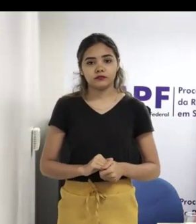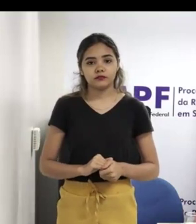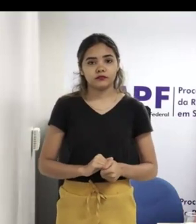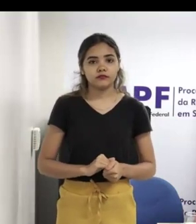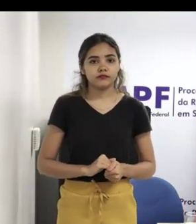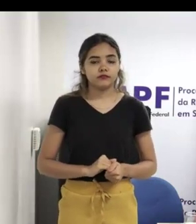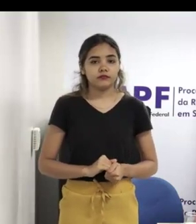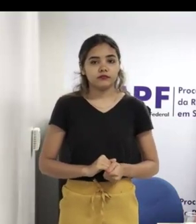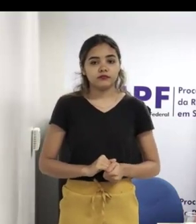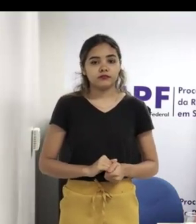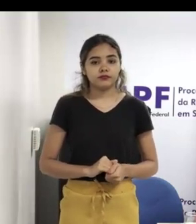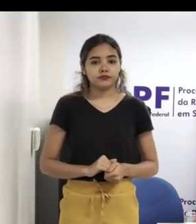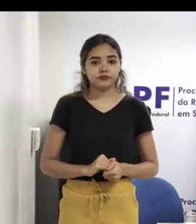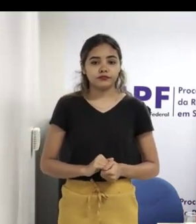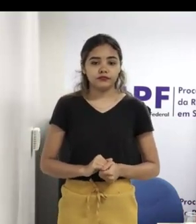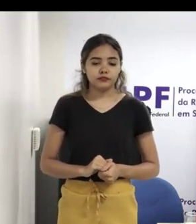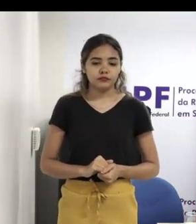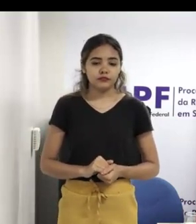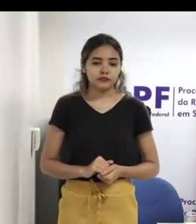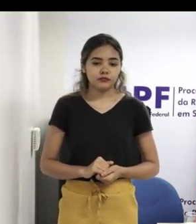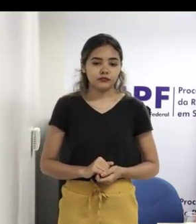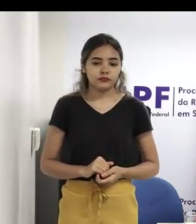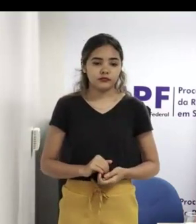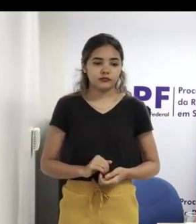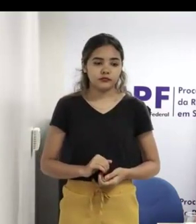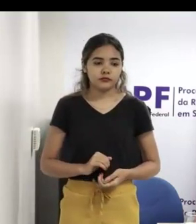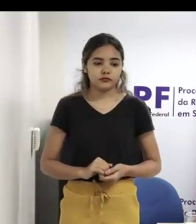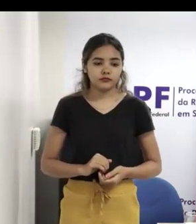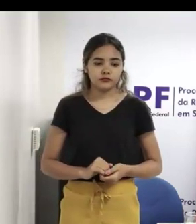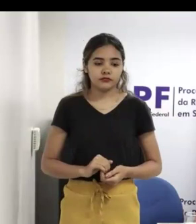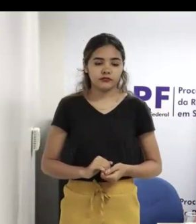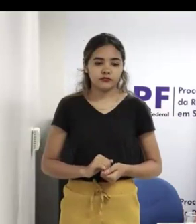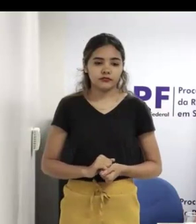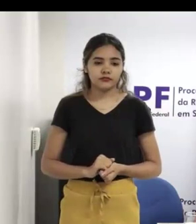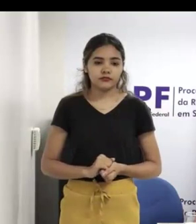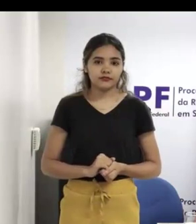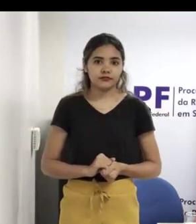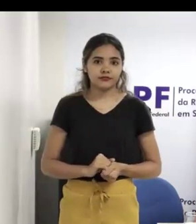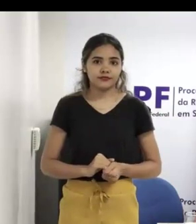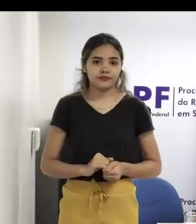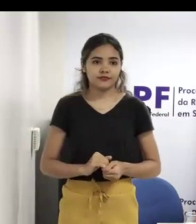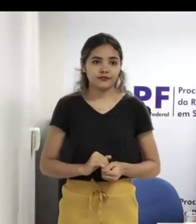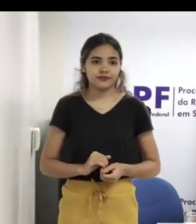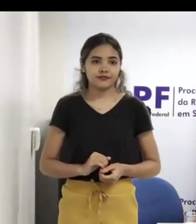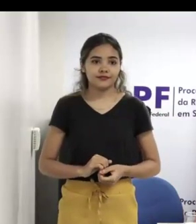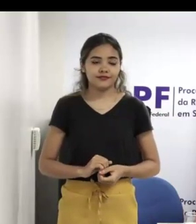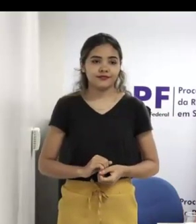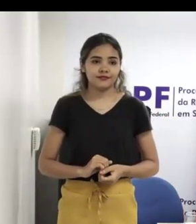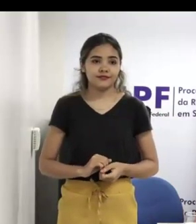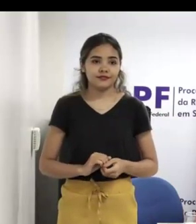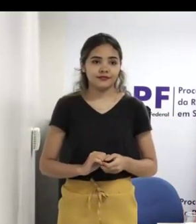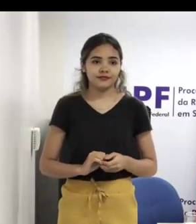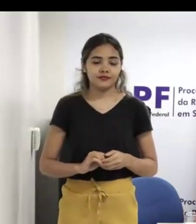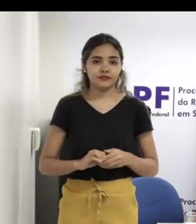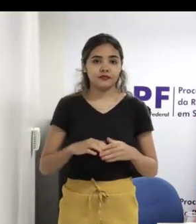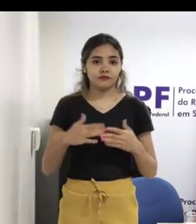no abuso por isso que é preciso tecer o o caso concreto entendeu eu não sei se eu consegui responder mas ela tá dentro de uma progressão